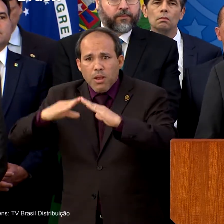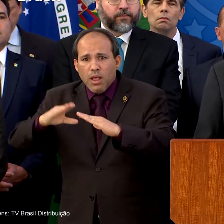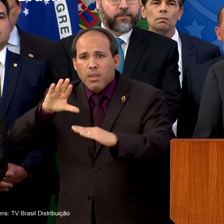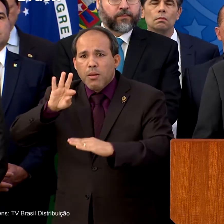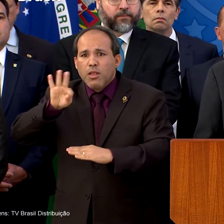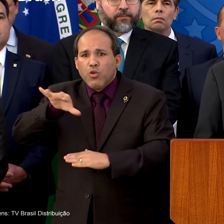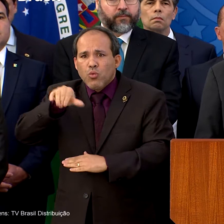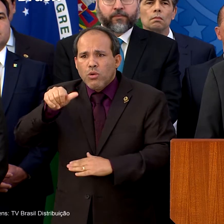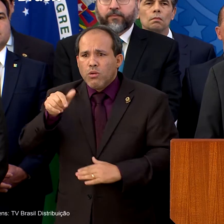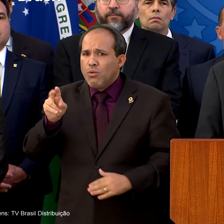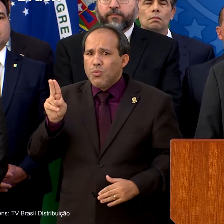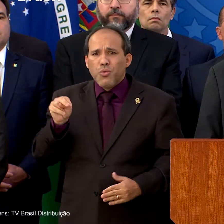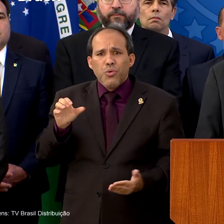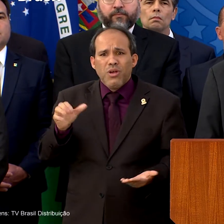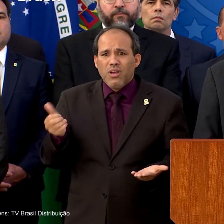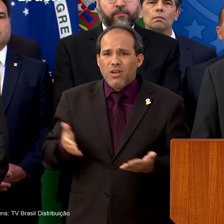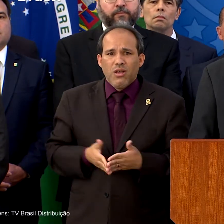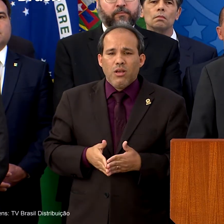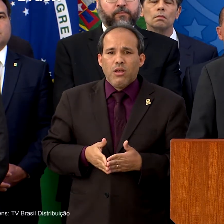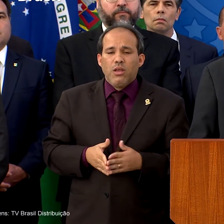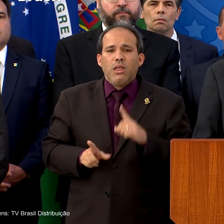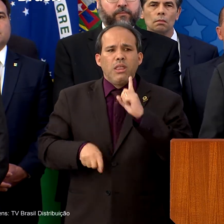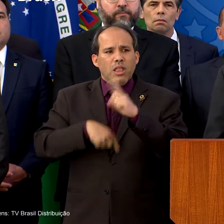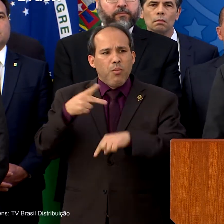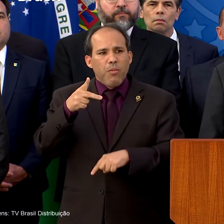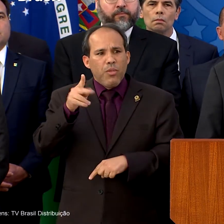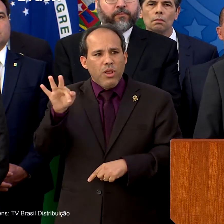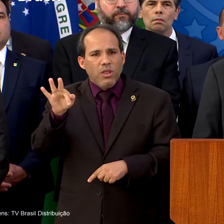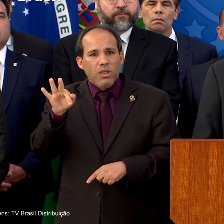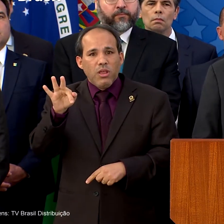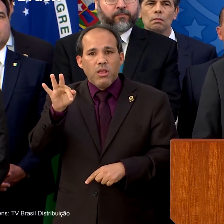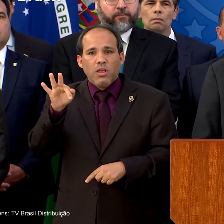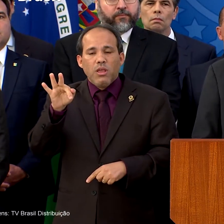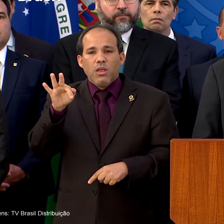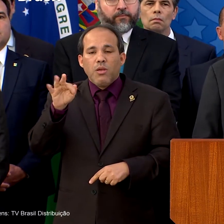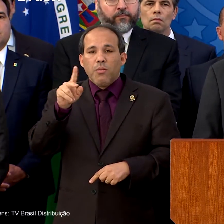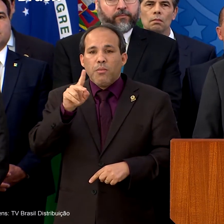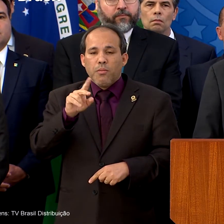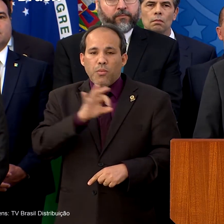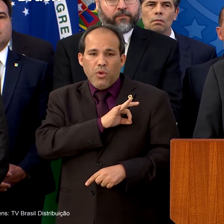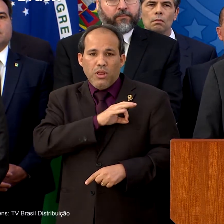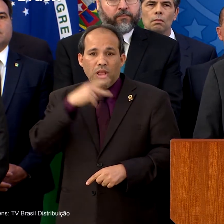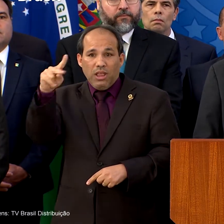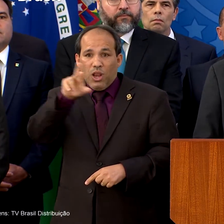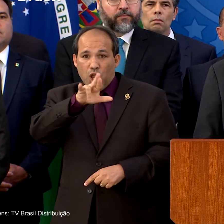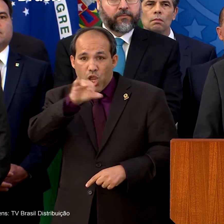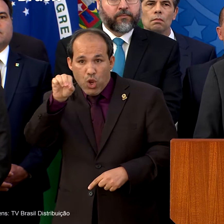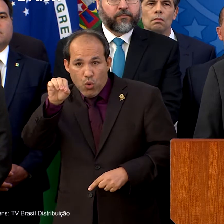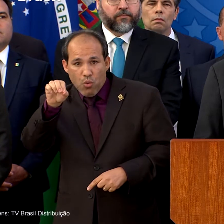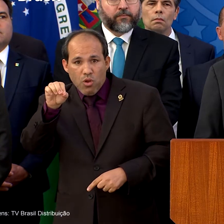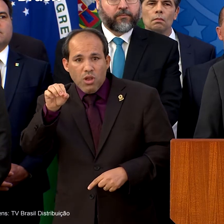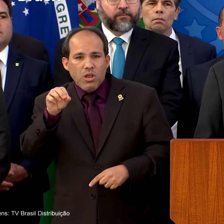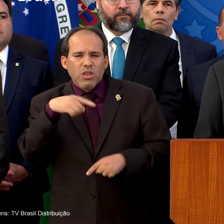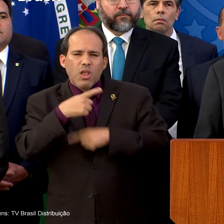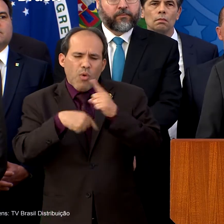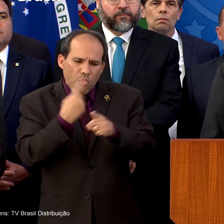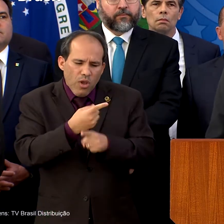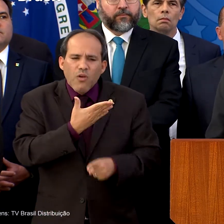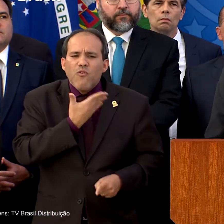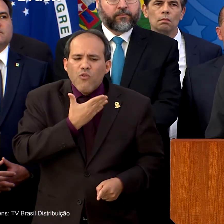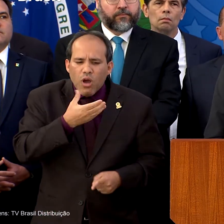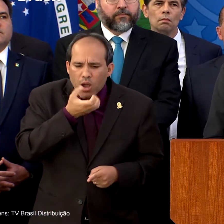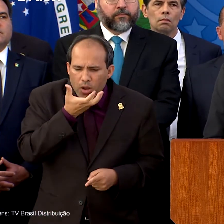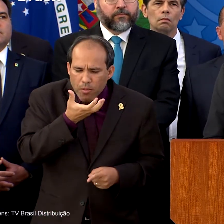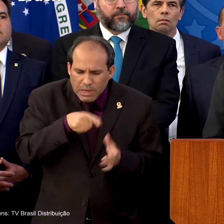perícia da polícia civil do rio ainda chega à conclusão que aquela voz não é a voz do porteiro